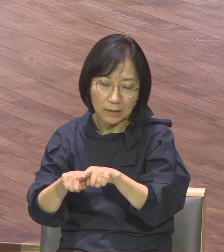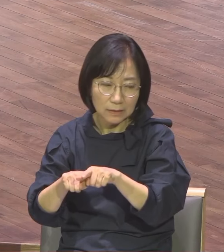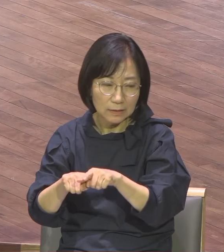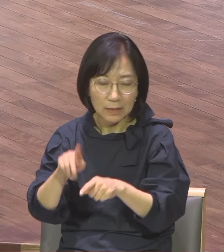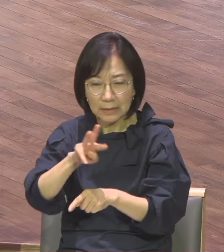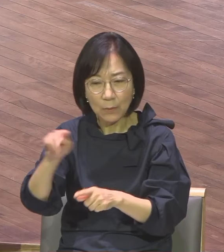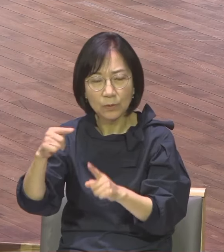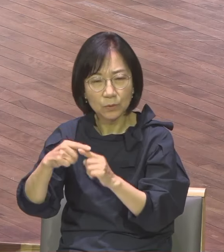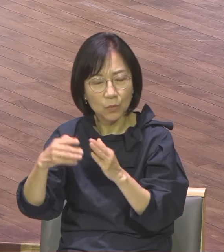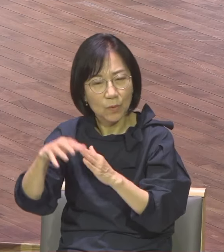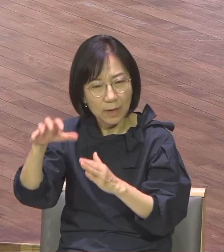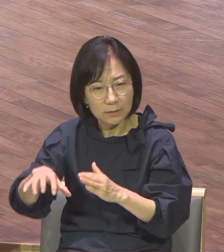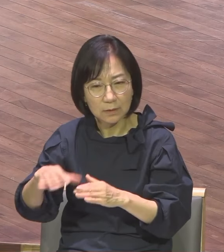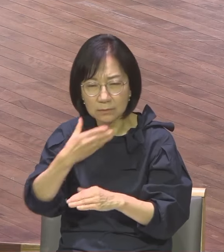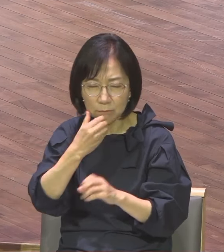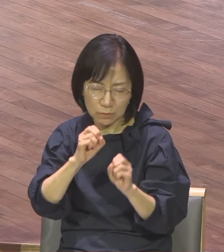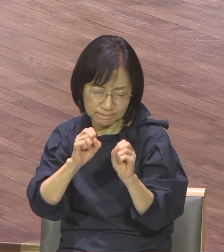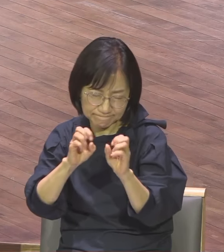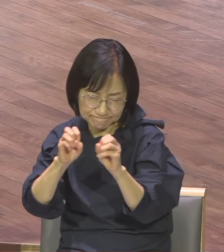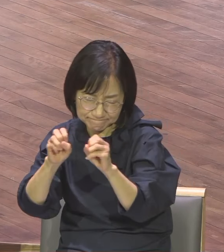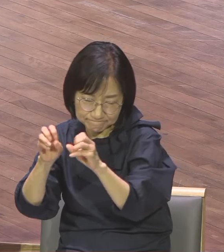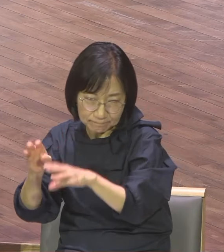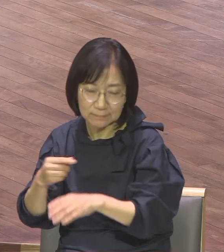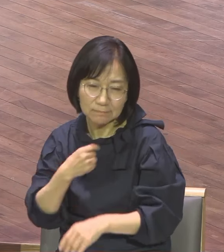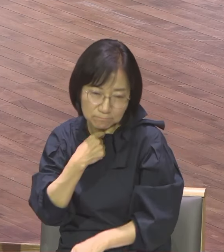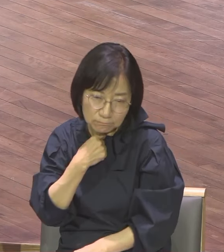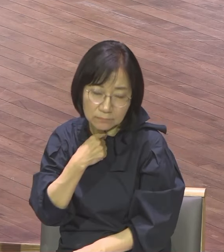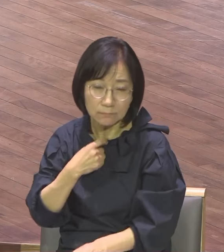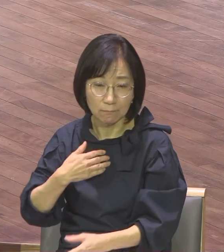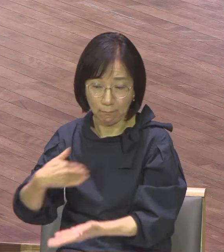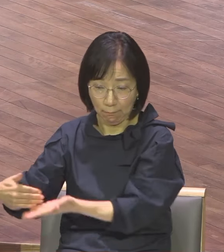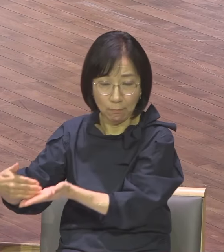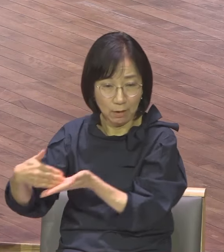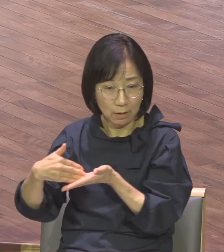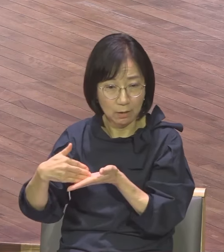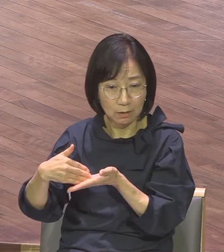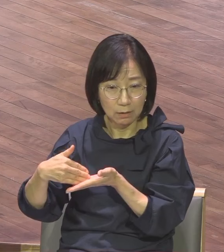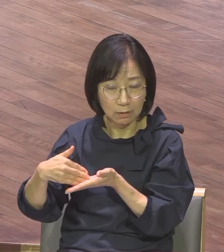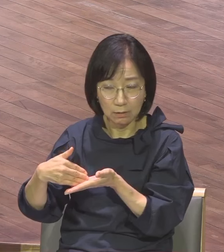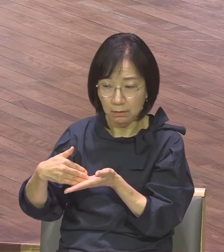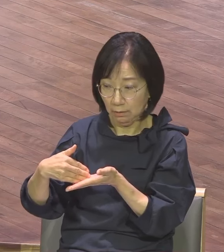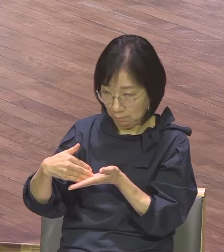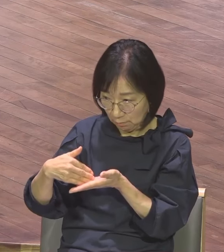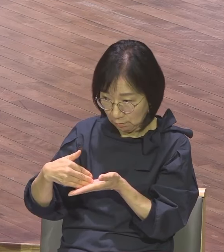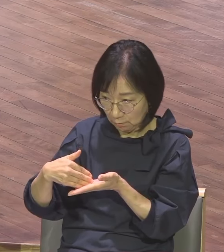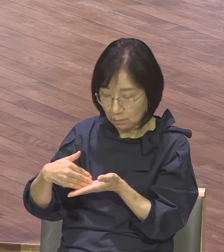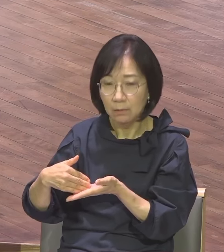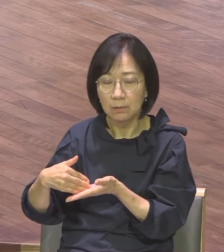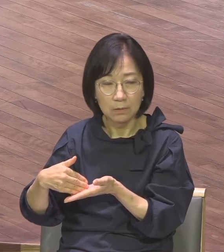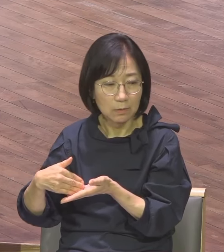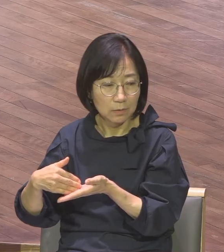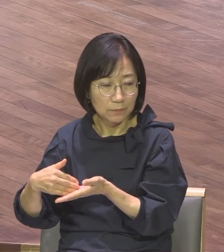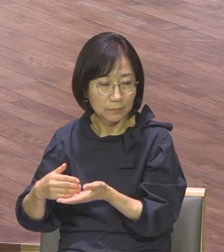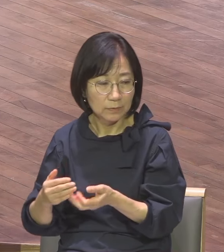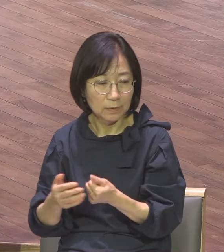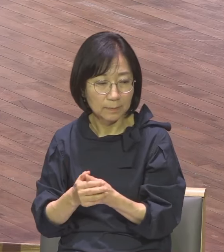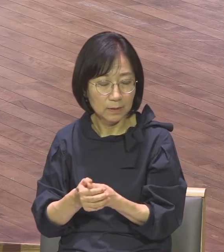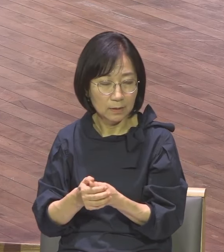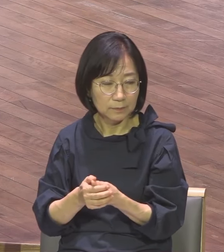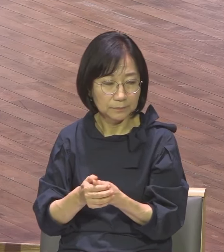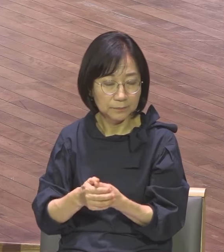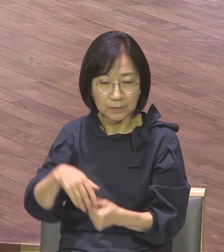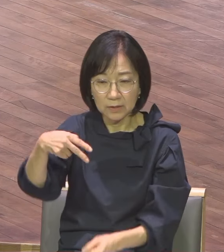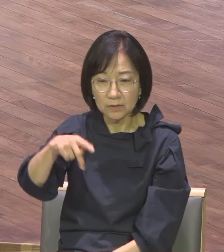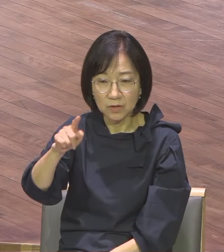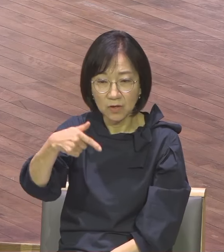좀 제대로 보험 좀 전해서 이 원색적 보험 전해서 이 가짜 현장을 좀 하면 좋겠다. 그래서 내가 우리 저 당의 서기 장로님하고